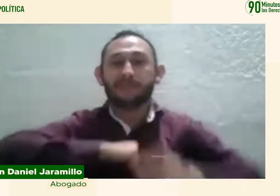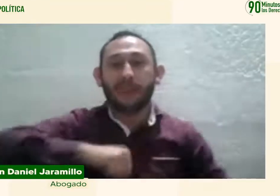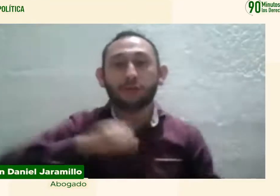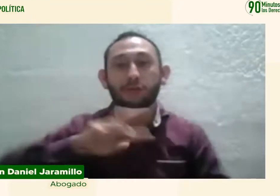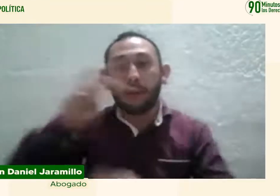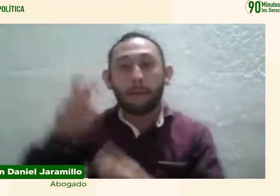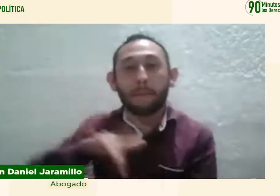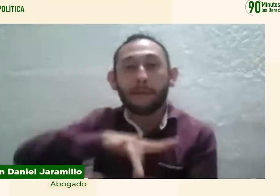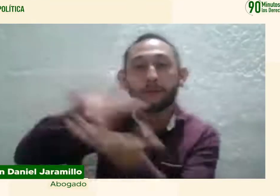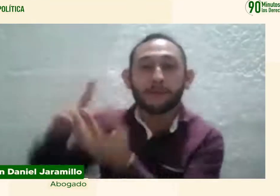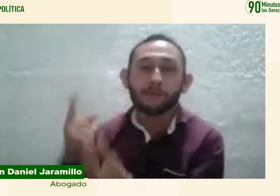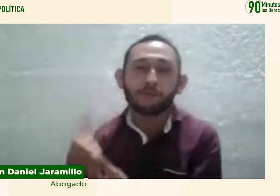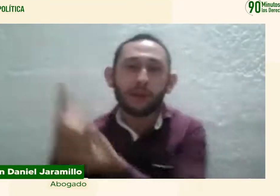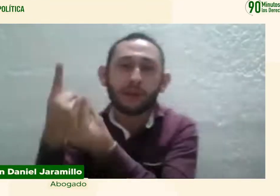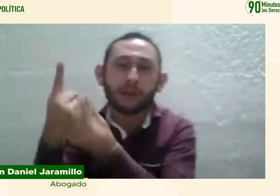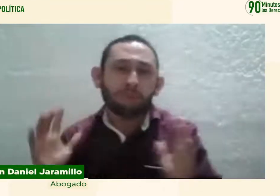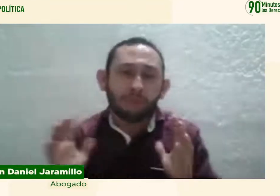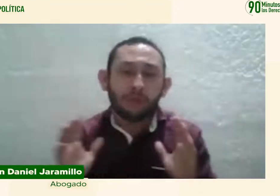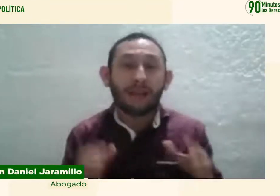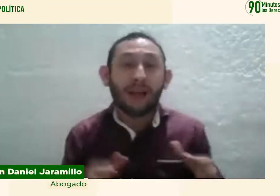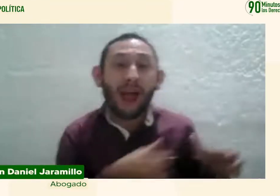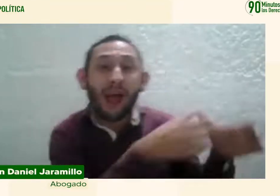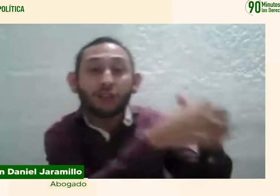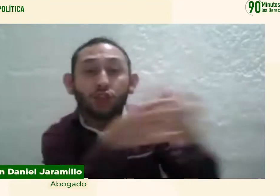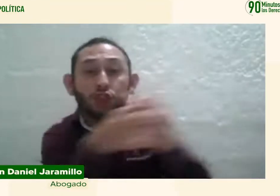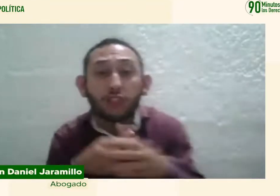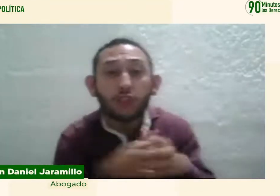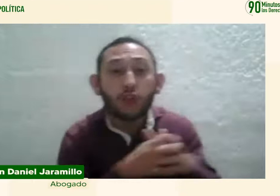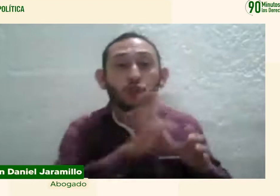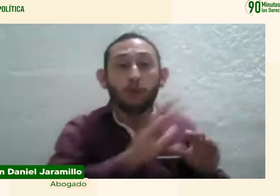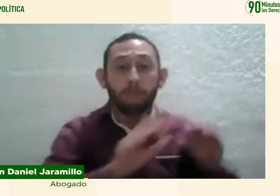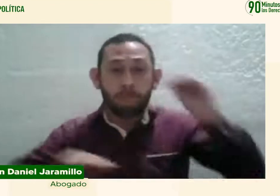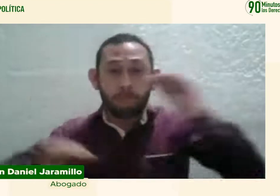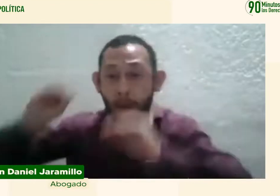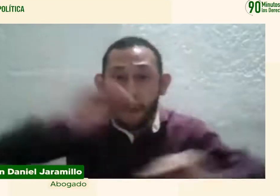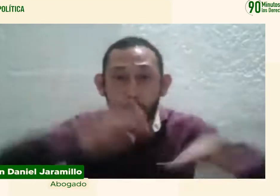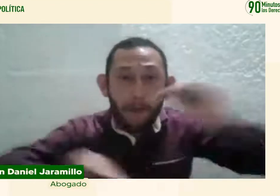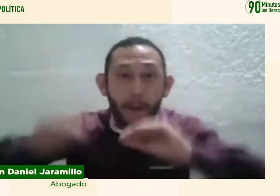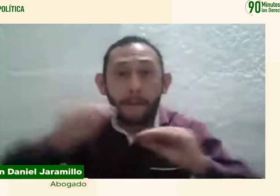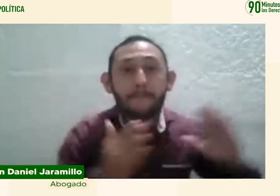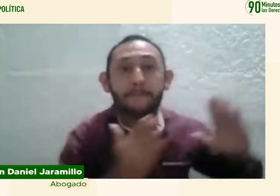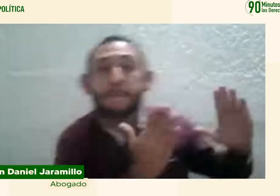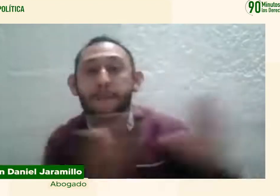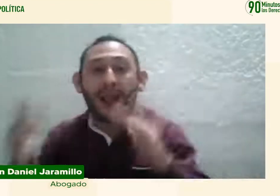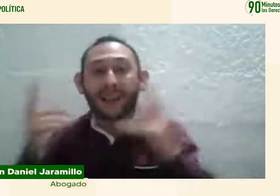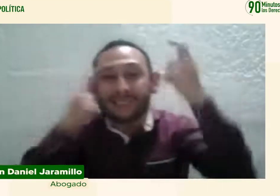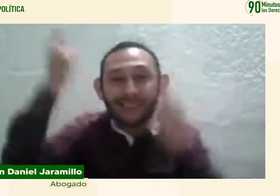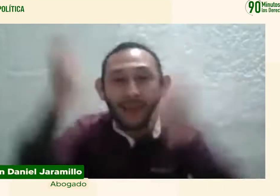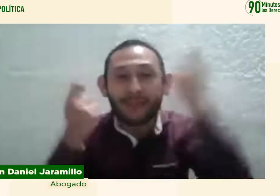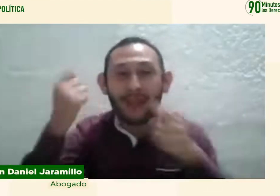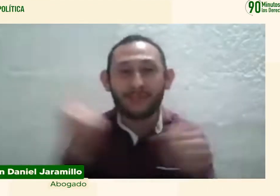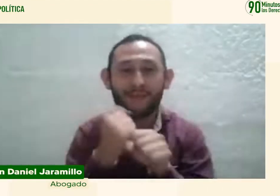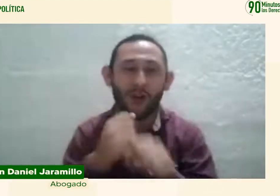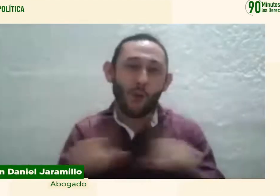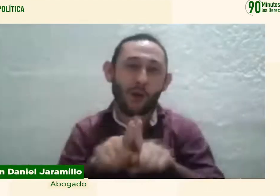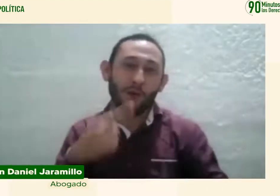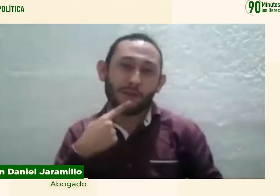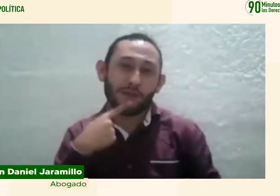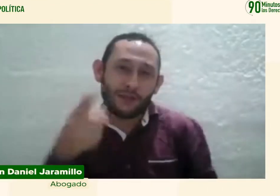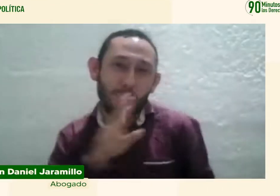que es impuesto y que de pronto nuestros derechos se están vulnerando para enfocarnos en algún político la idea es que